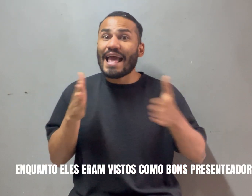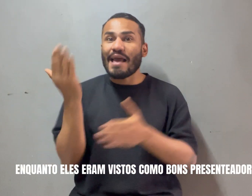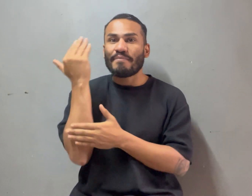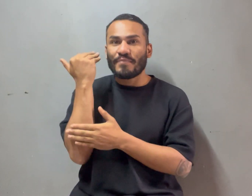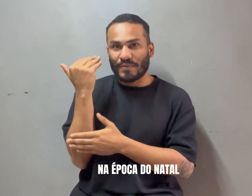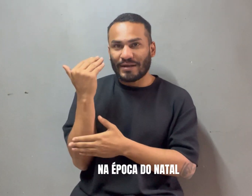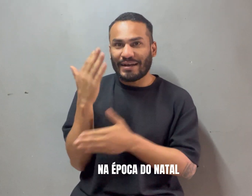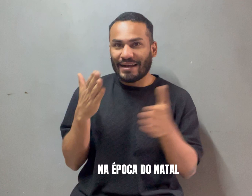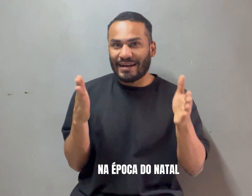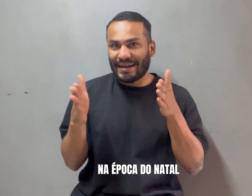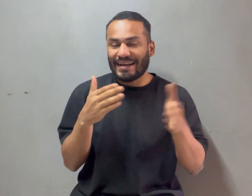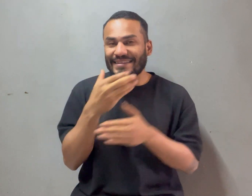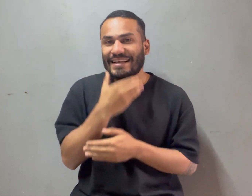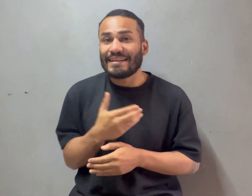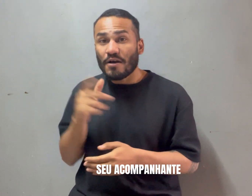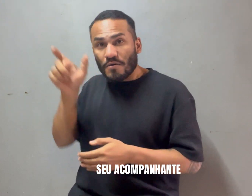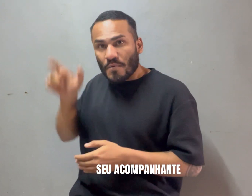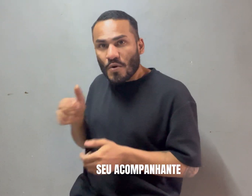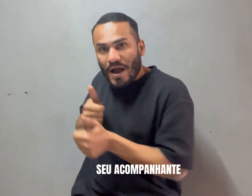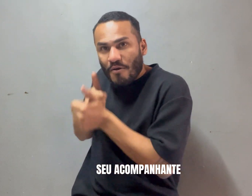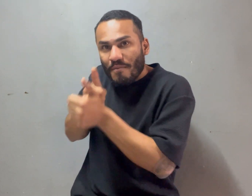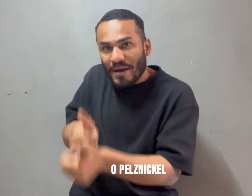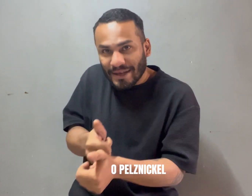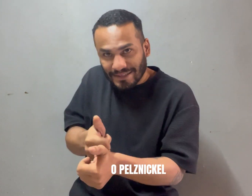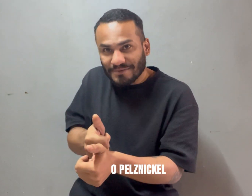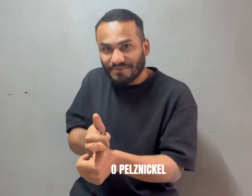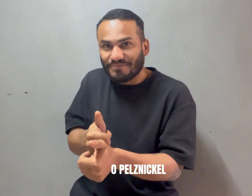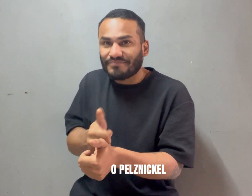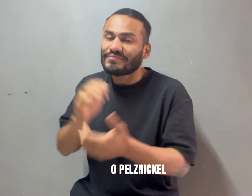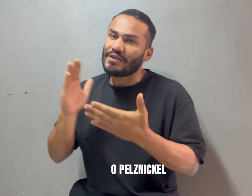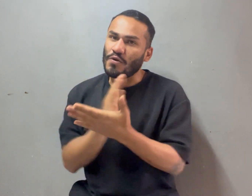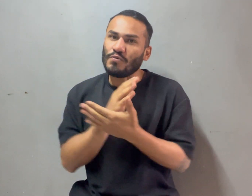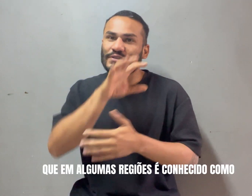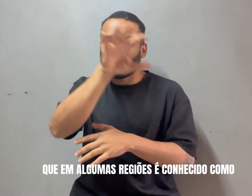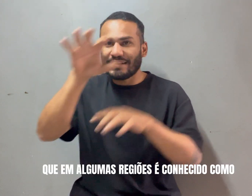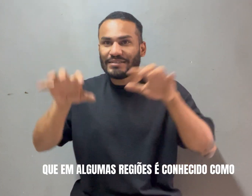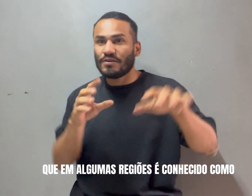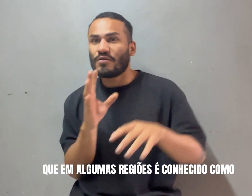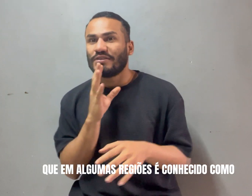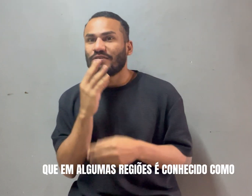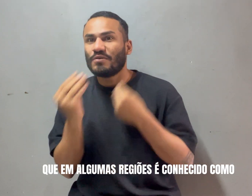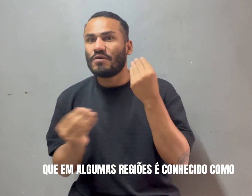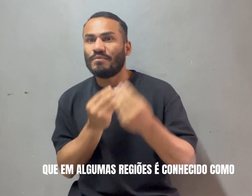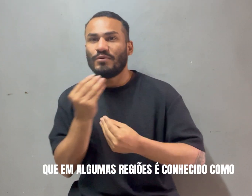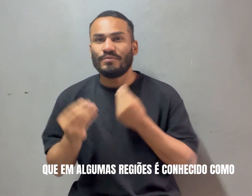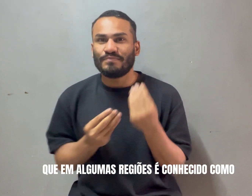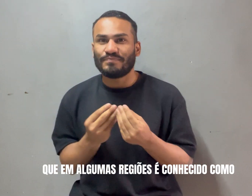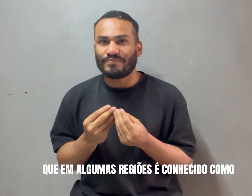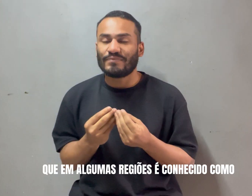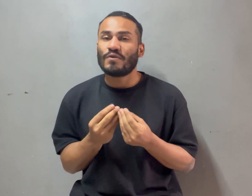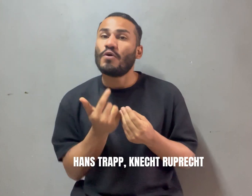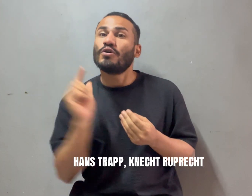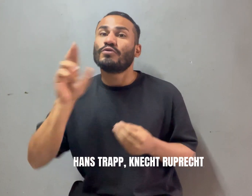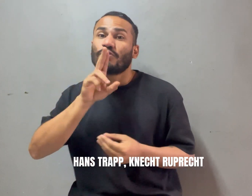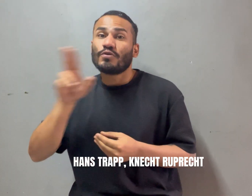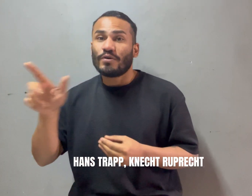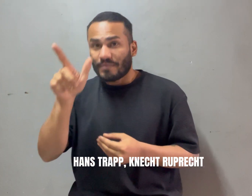presenteadores na época do Natal, seu acompanhante, o Pelsnickel, que em algumas regiões é conhecido como Hans